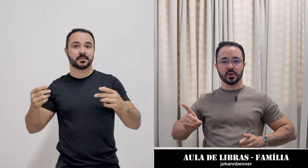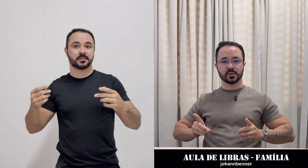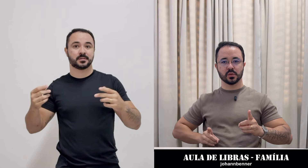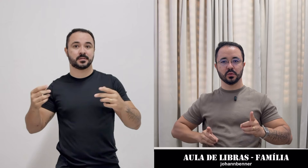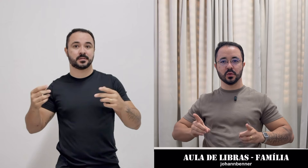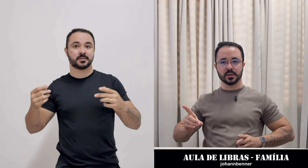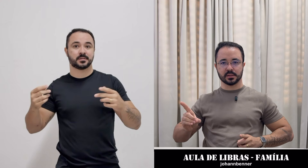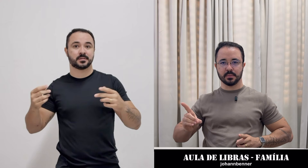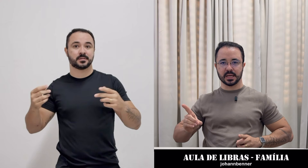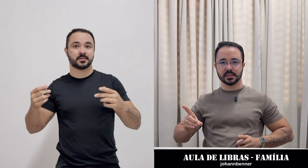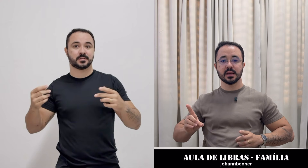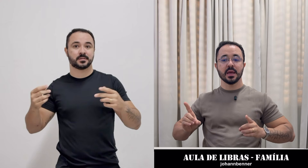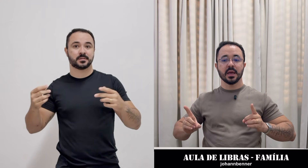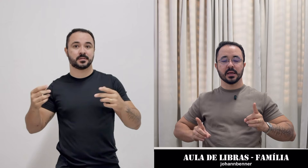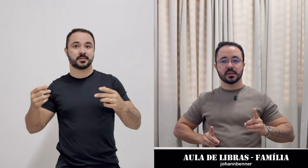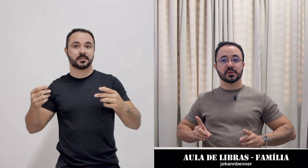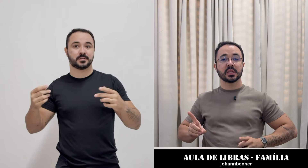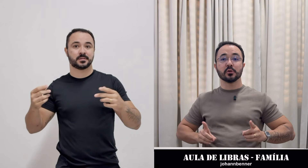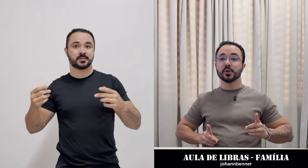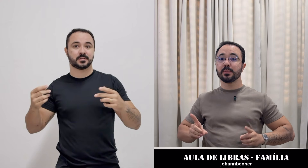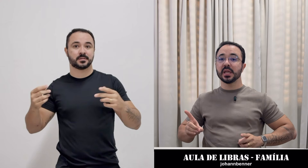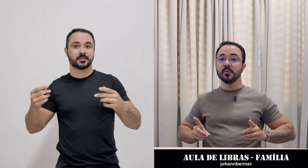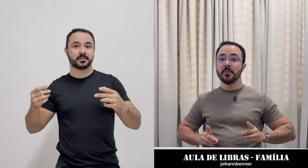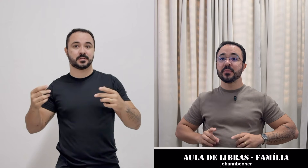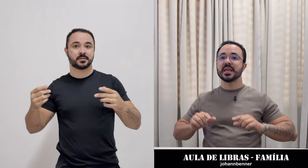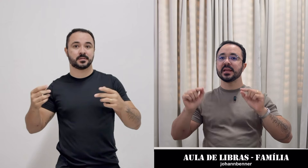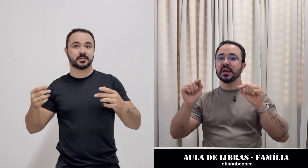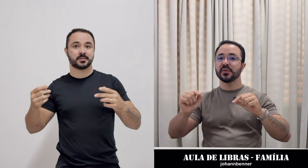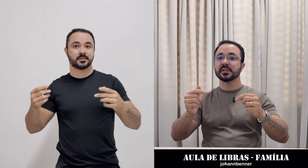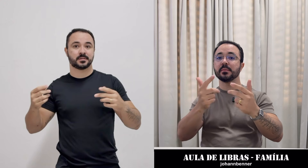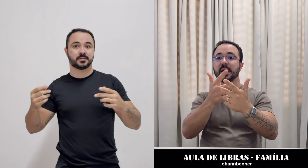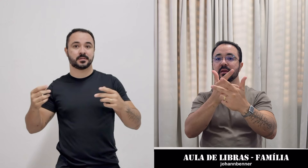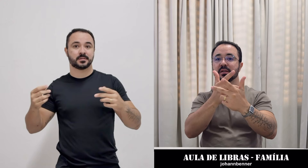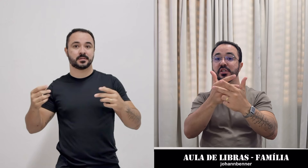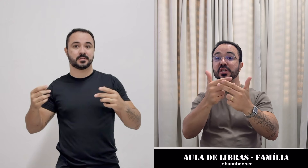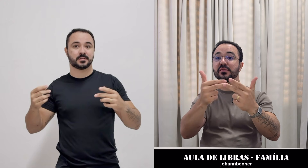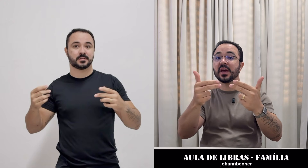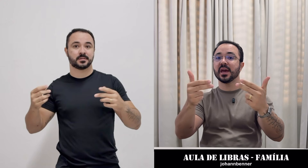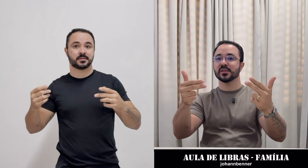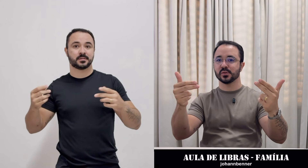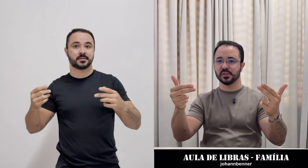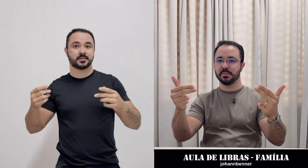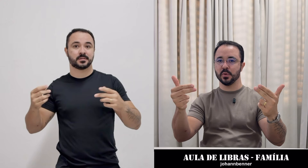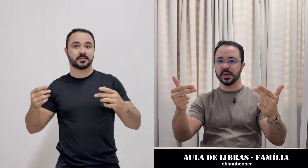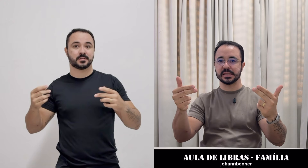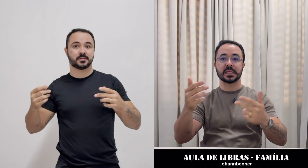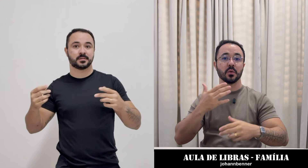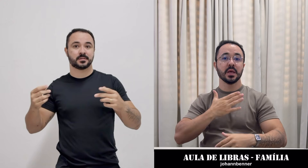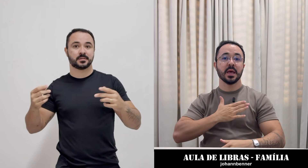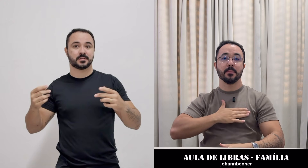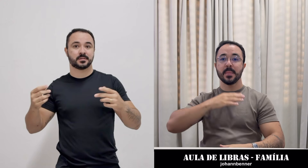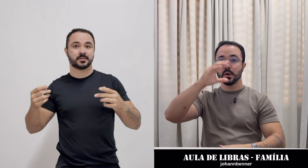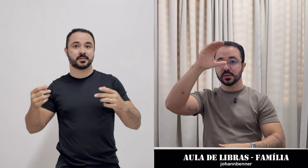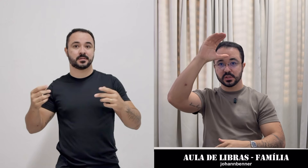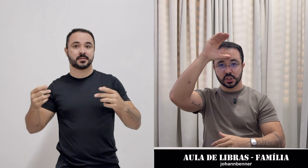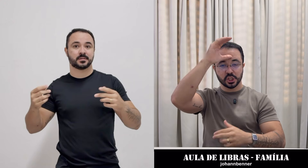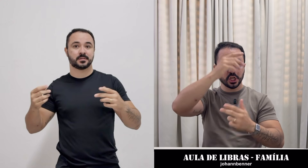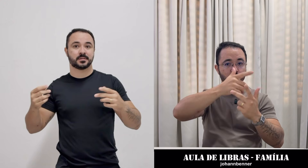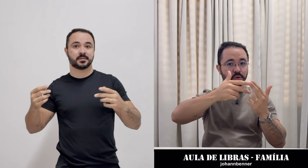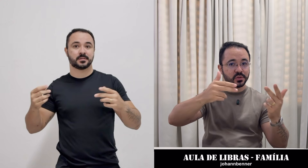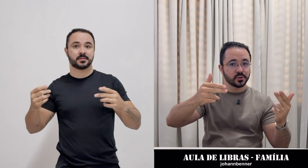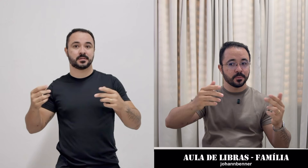1, 2, 1, 2, beleza? Esse é o sinal de primo, e aí ele fez também diversos depois. Então,